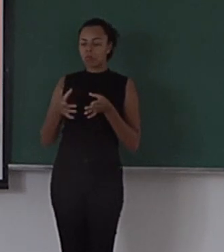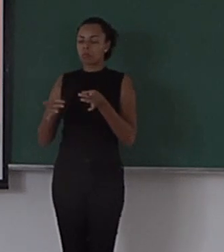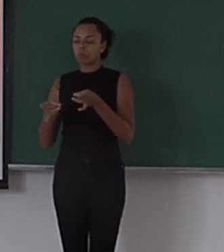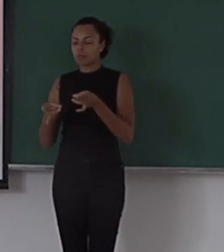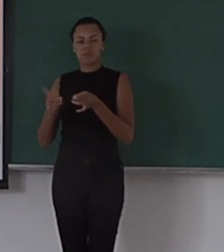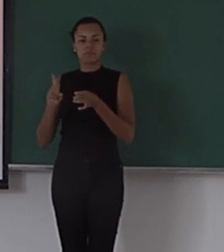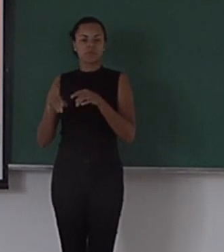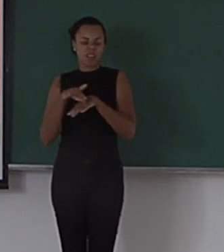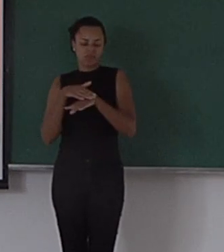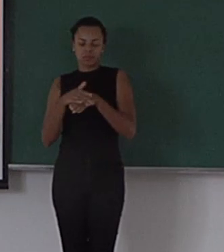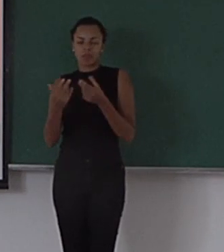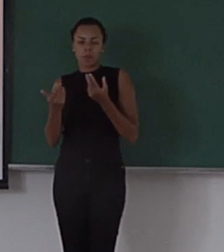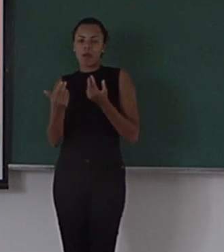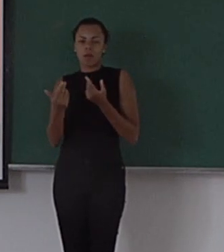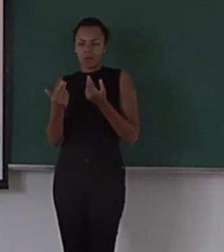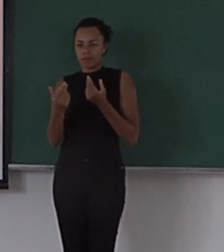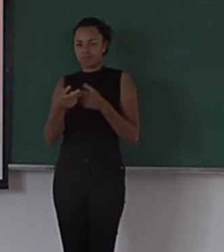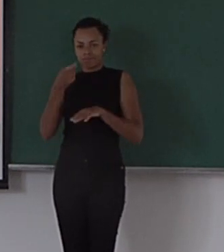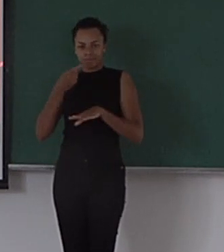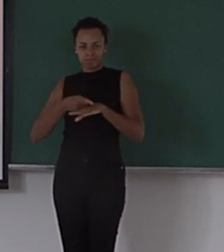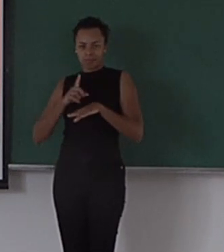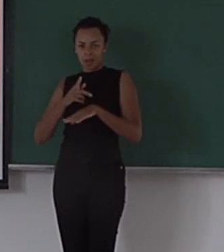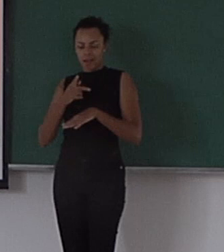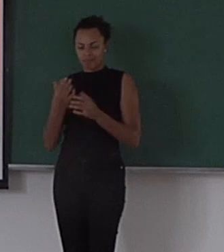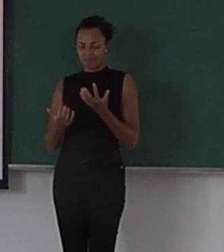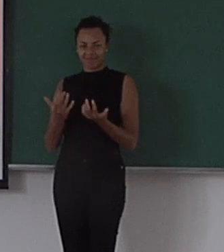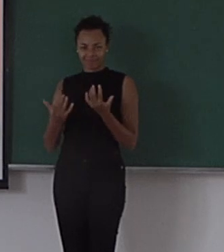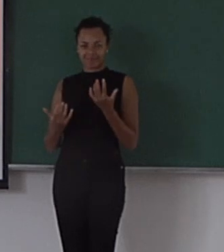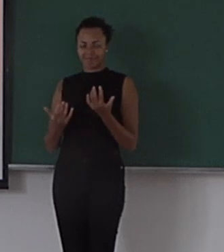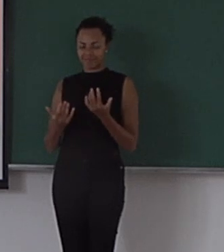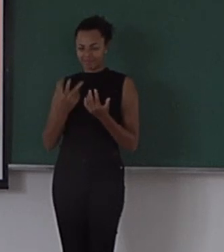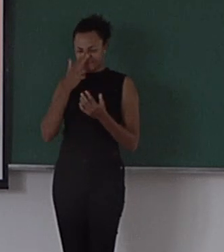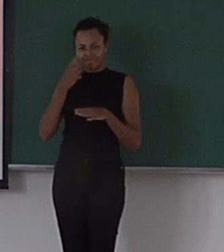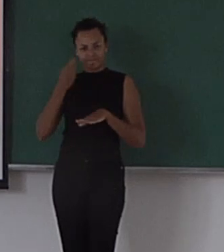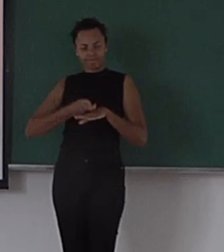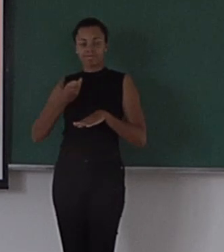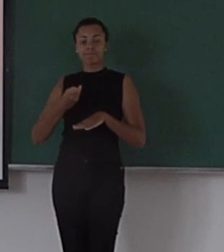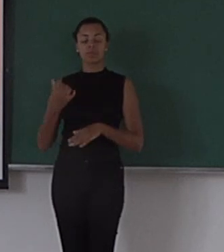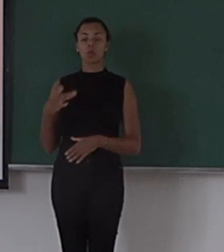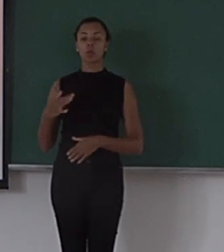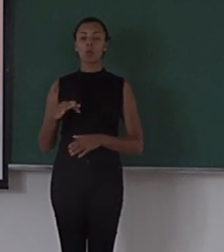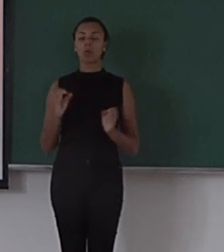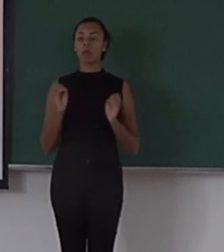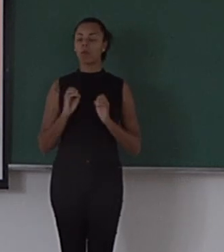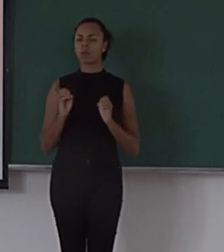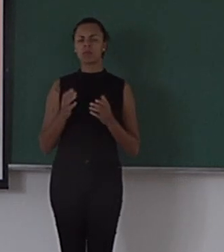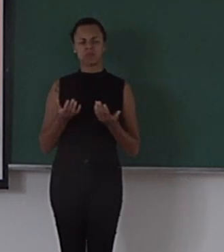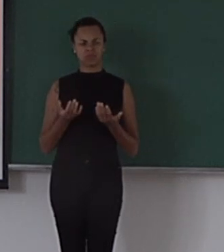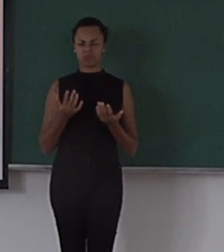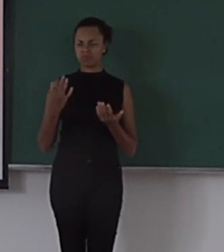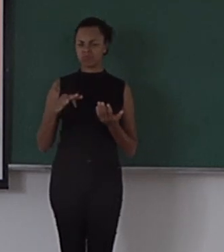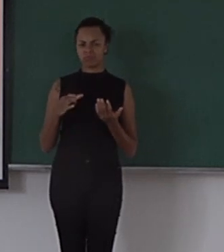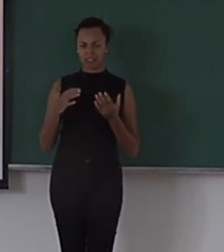tem a mesma sensação que você está tocando essa pele aqui queimada, tá? E ela é indolor. E você pode perguntar, mas pô, por que não dói